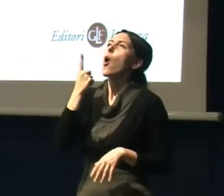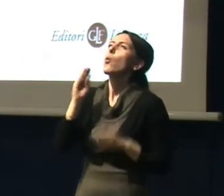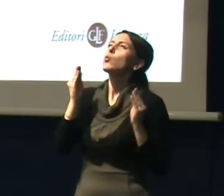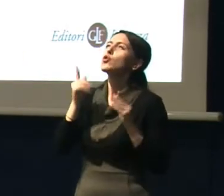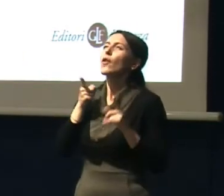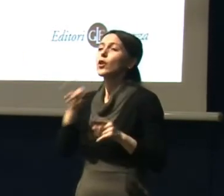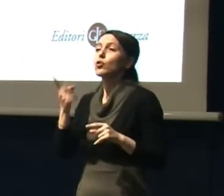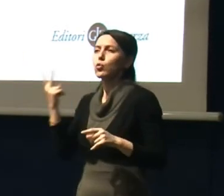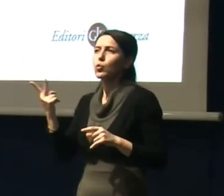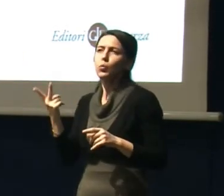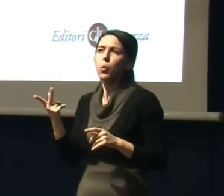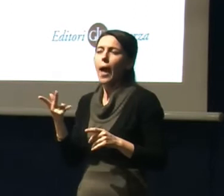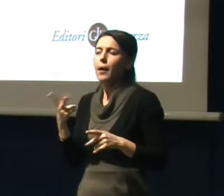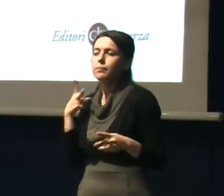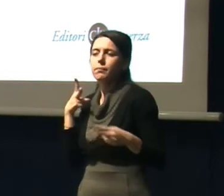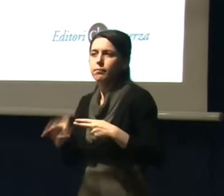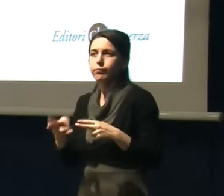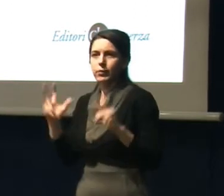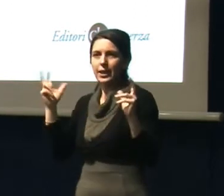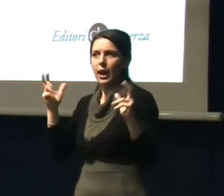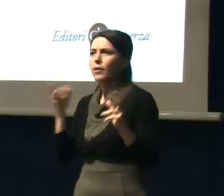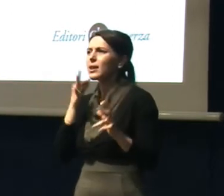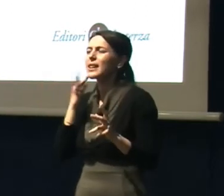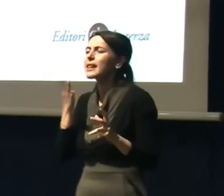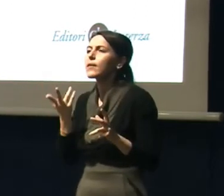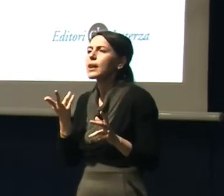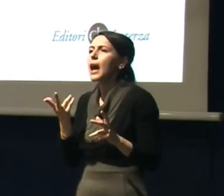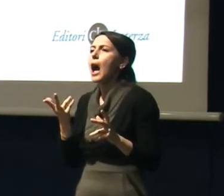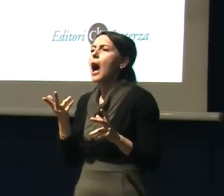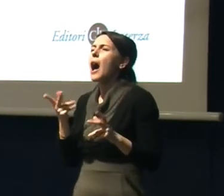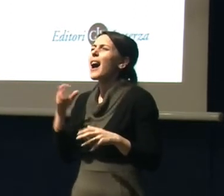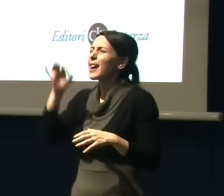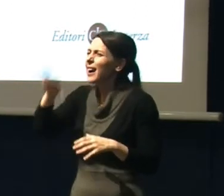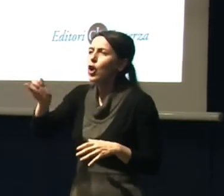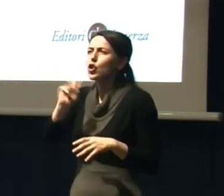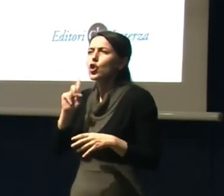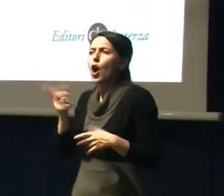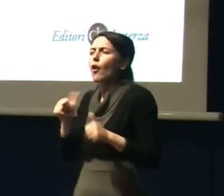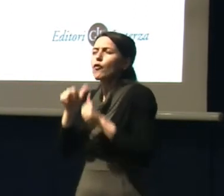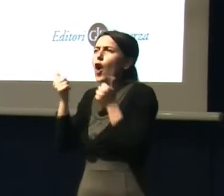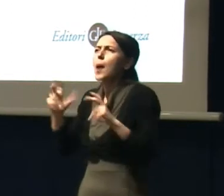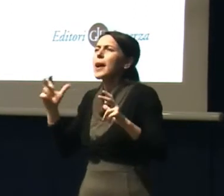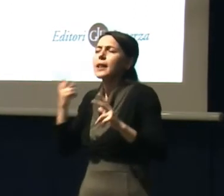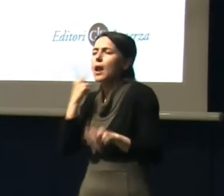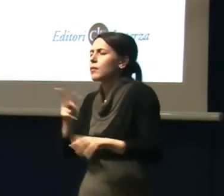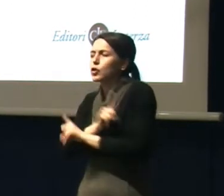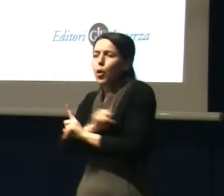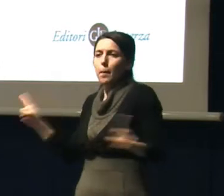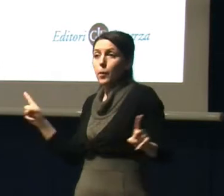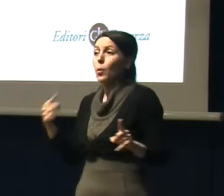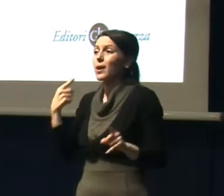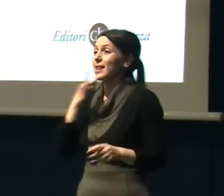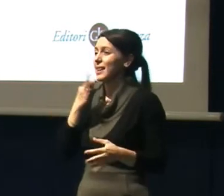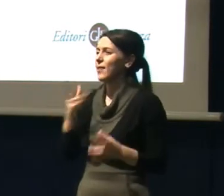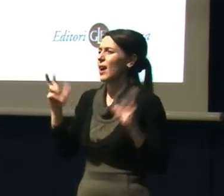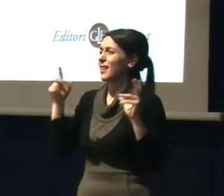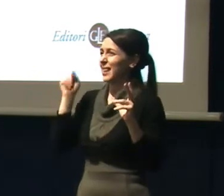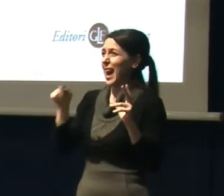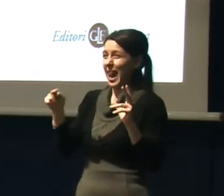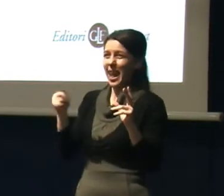di avere rapporti del smesso cioè non ce li ha non ha rapporti episodici non ce li ha proprio quindi anche quelle industria che